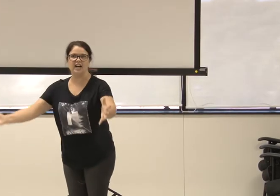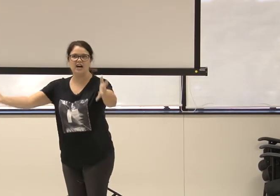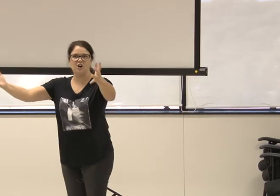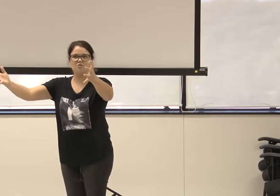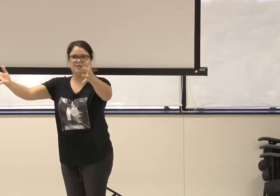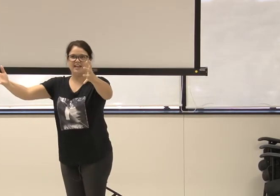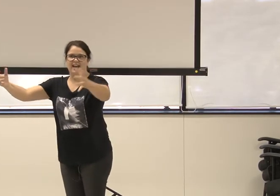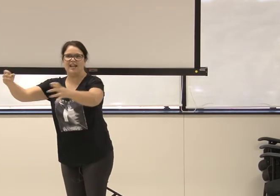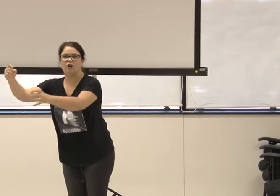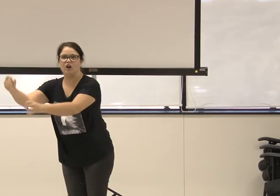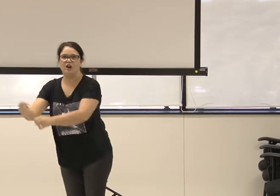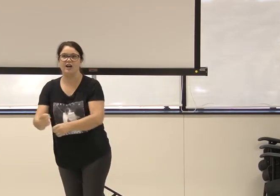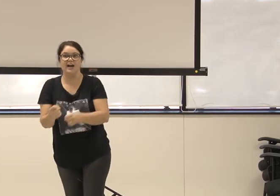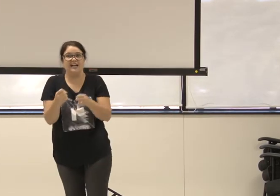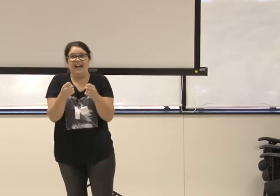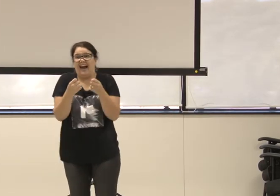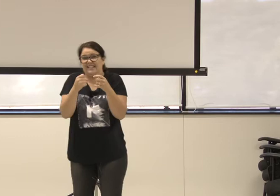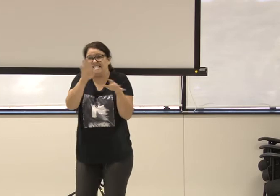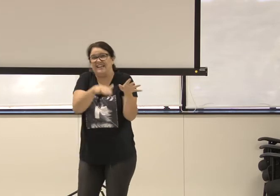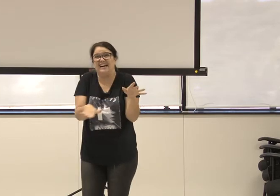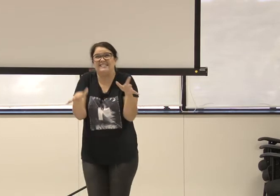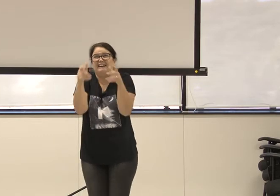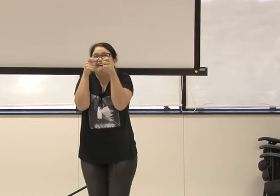caldeirão, ela colocando, as crianças.